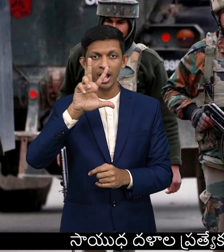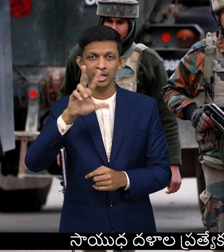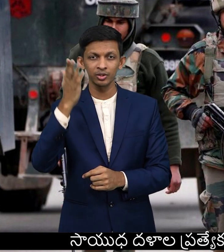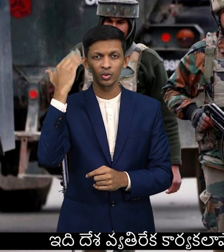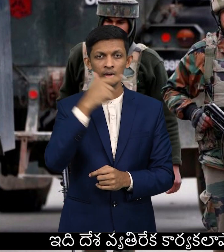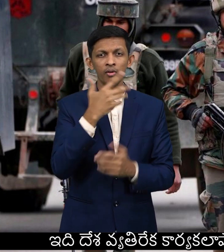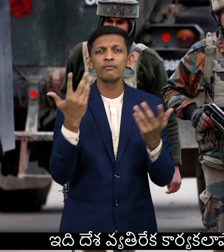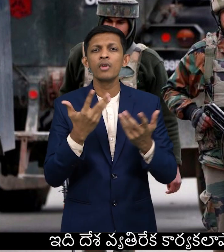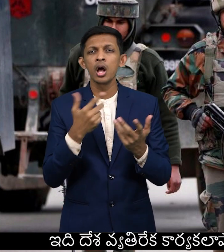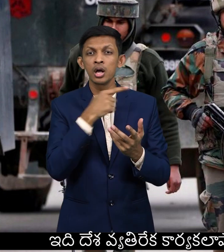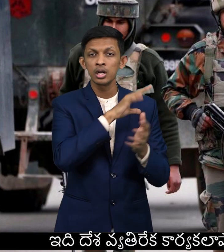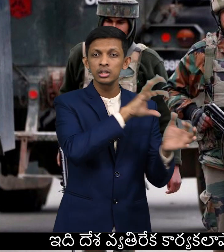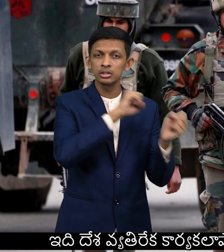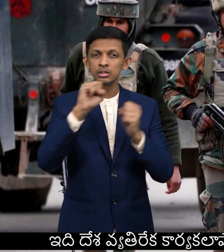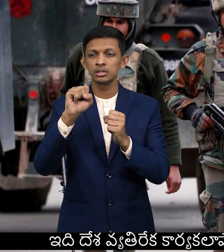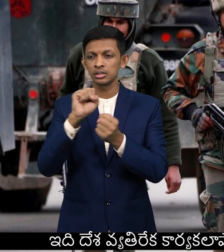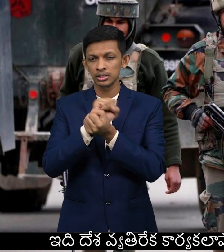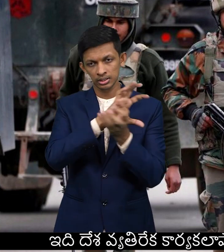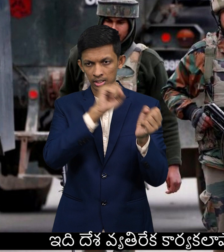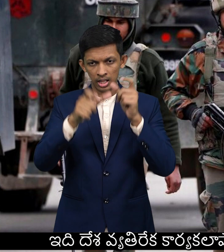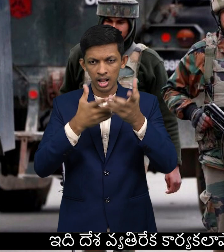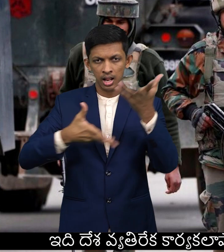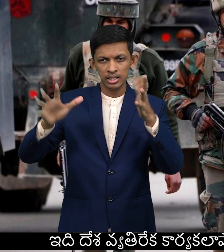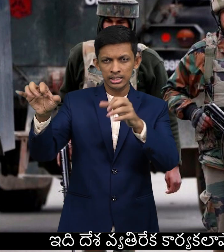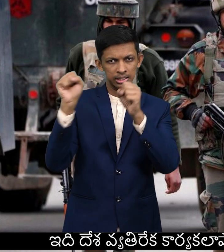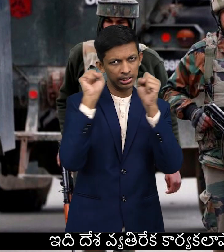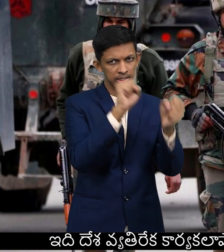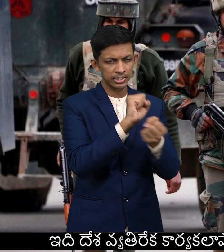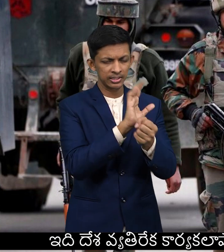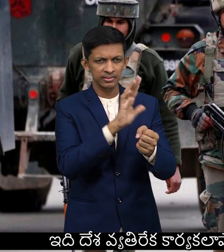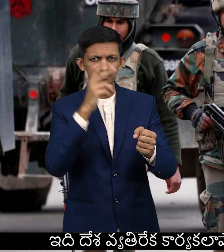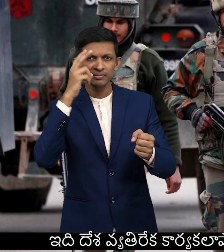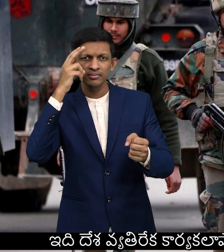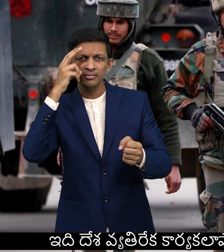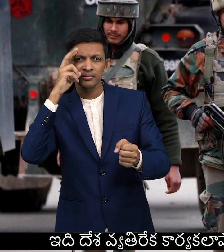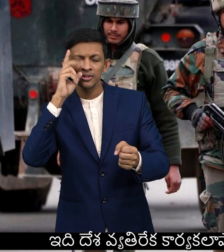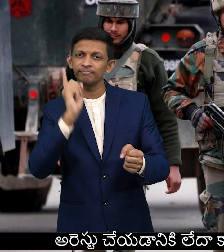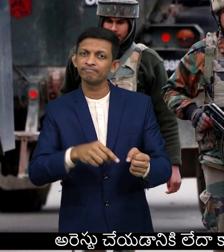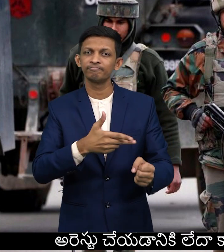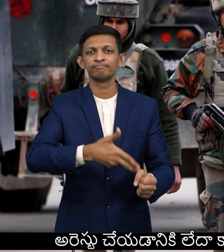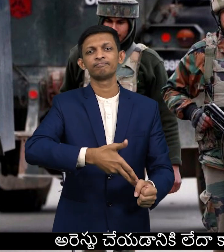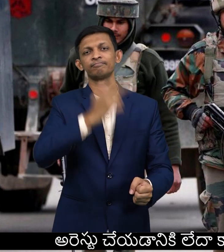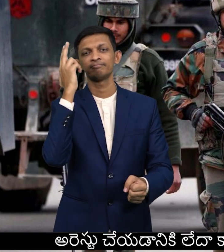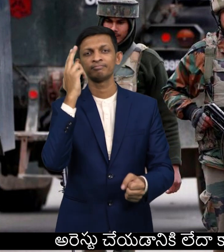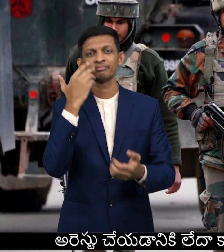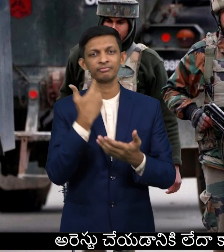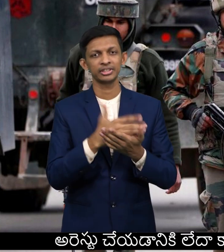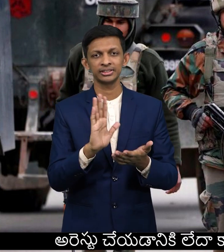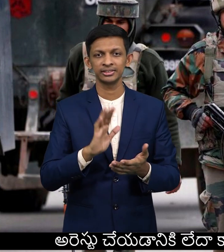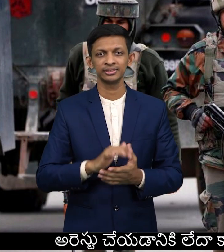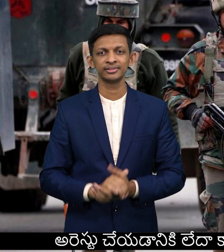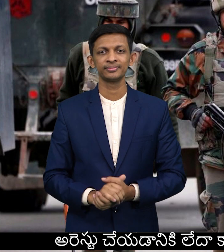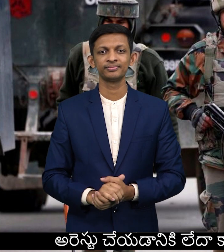చేసింది. ఇది దేశ వ్యతిరేక కార్యకలాపాలకు పాల్పడినట్లు అనుమానిస్తున్న వ్యక్తులను అరెస్ట్ చేయటానికి